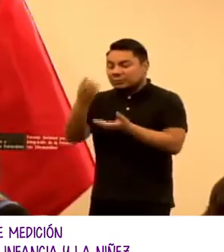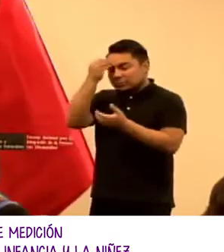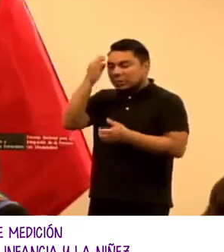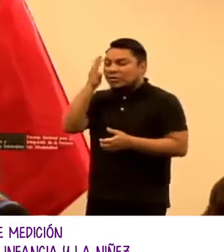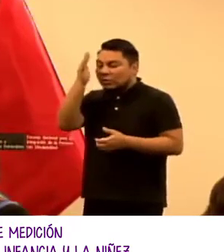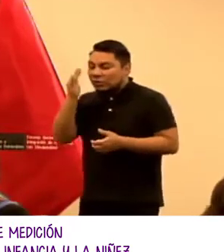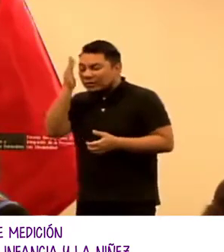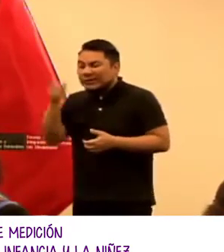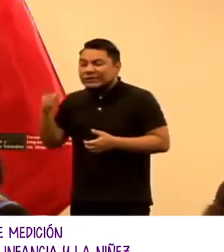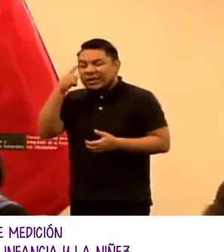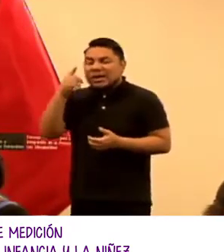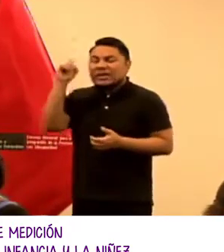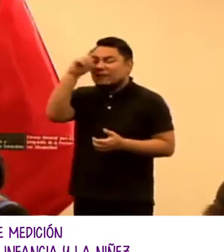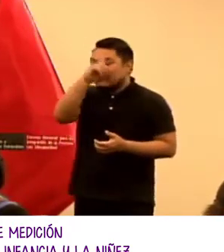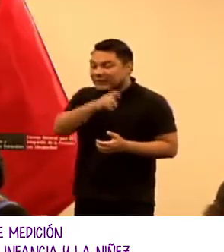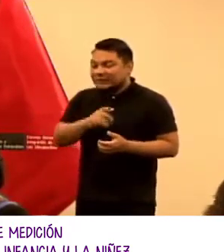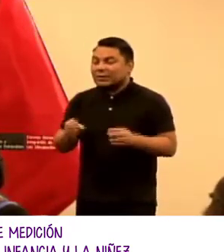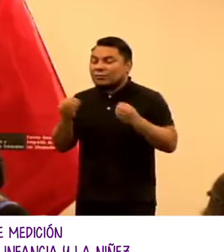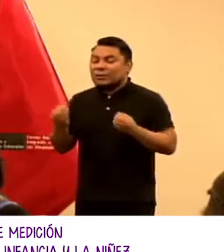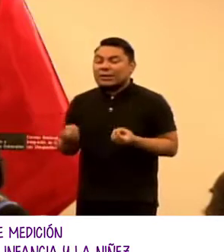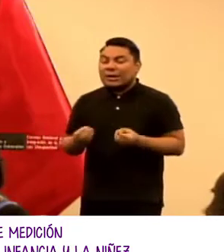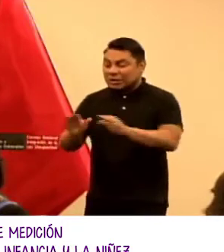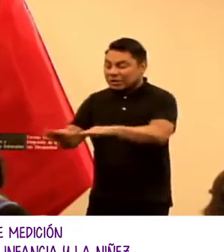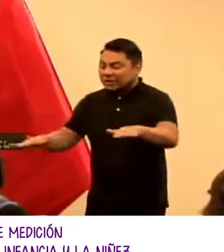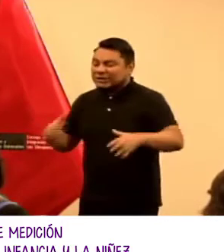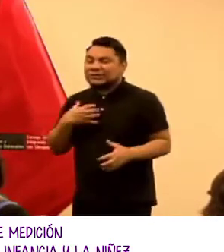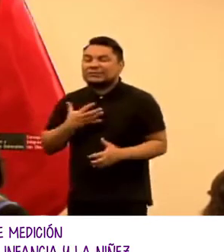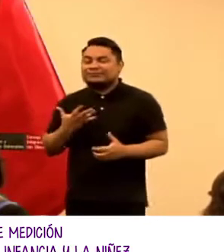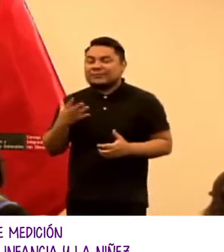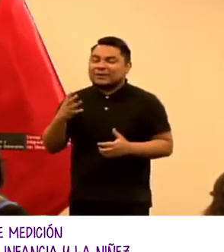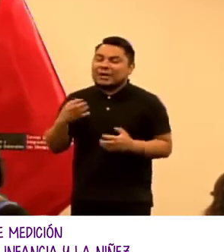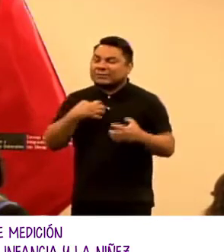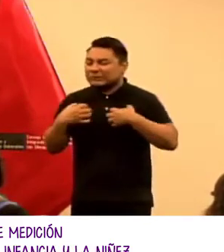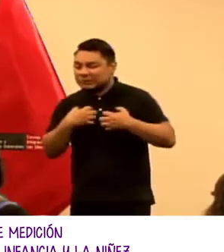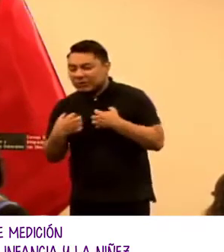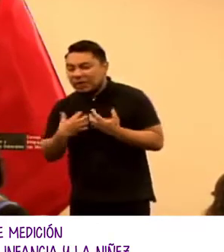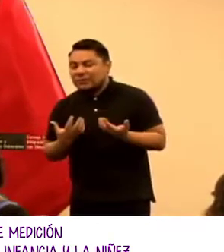el resultado que muchas veces los niños obstinados pueden